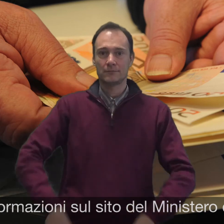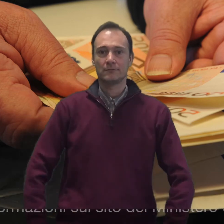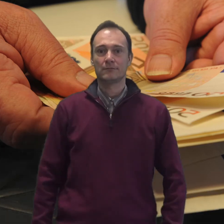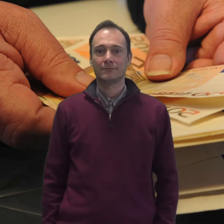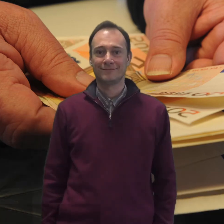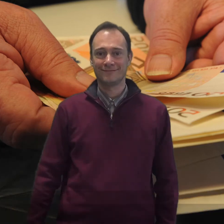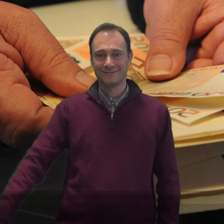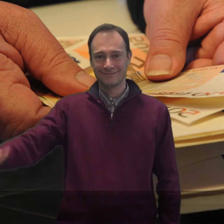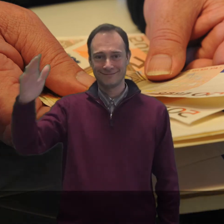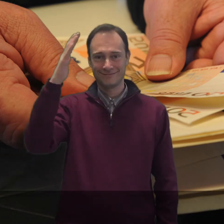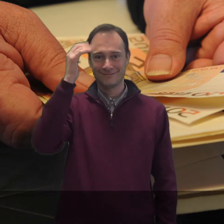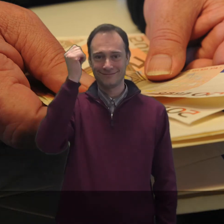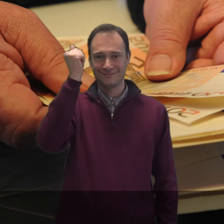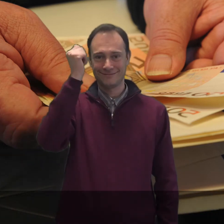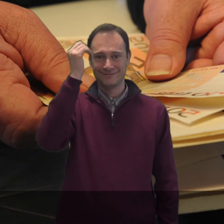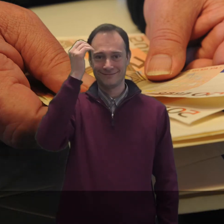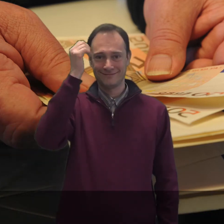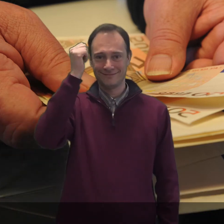dell'interno